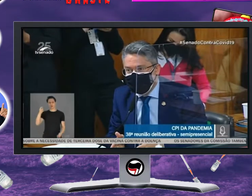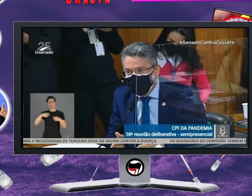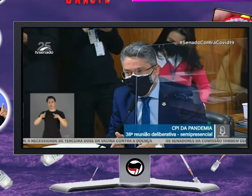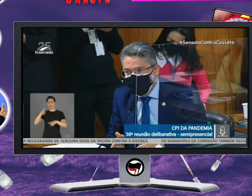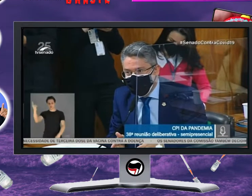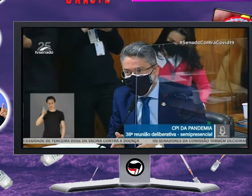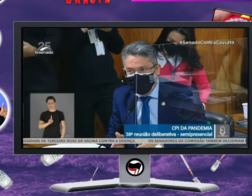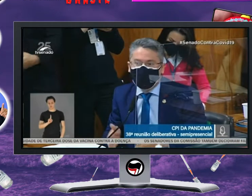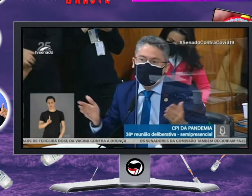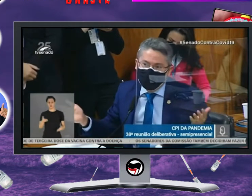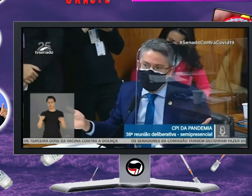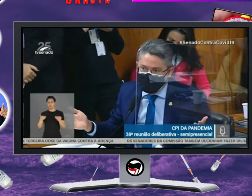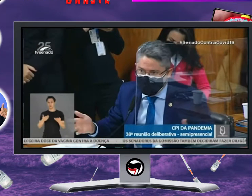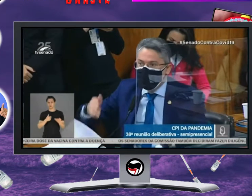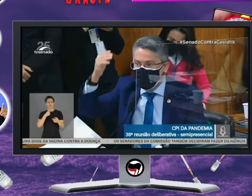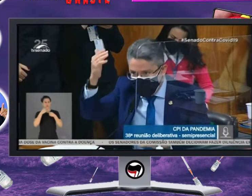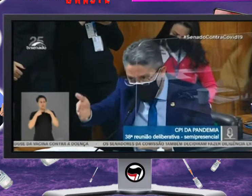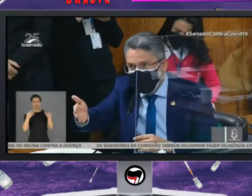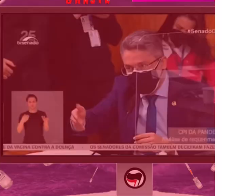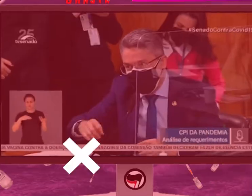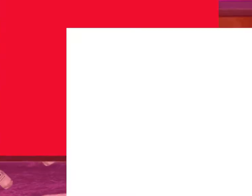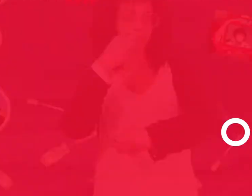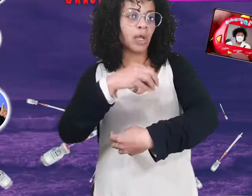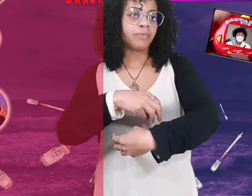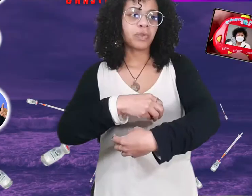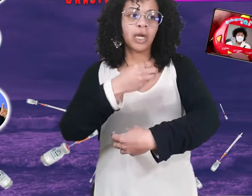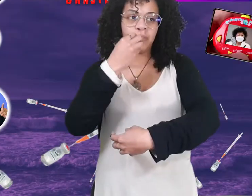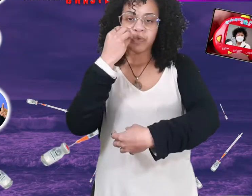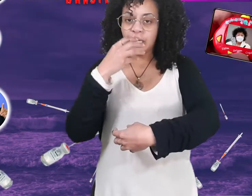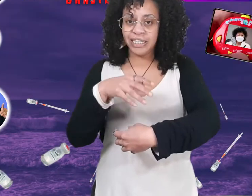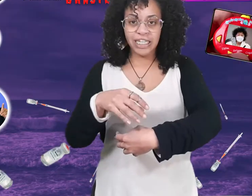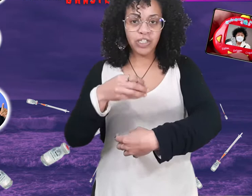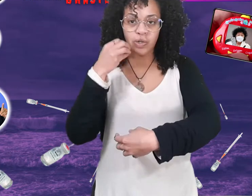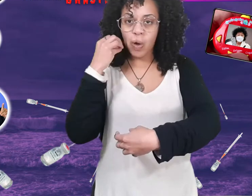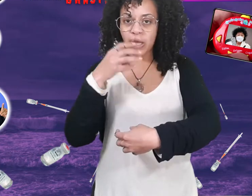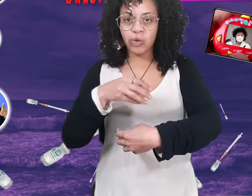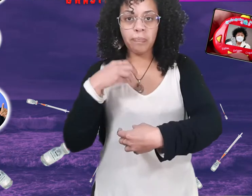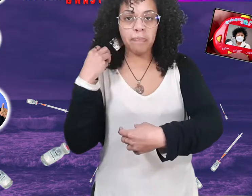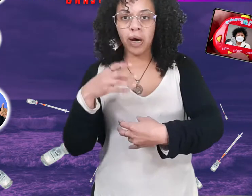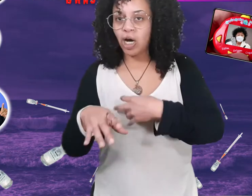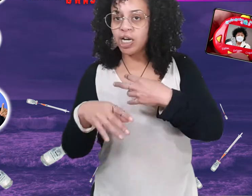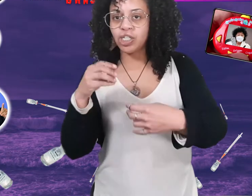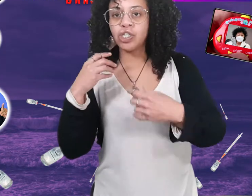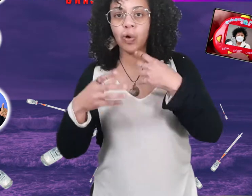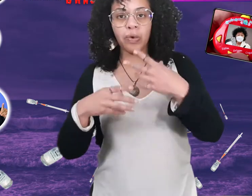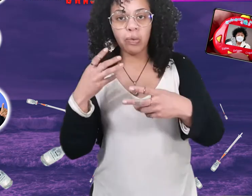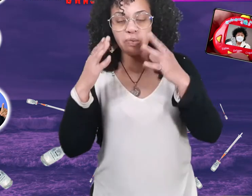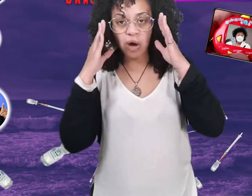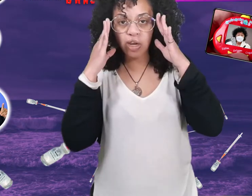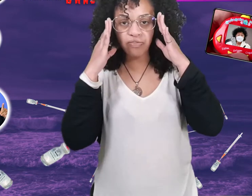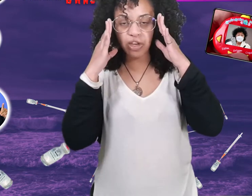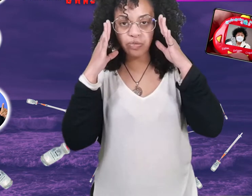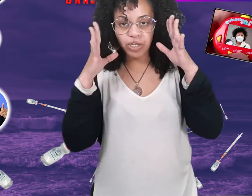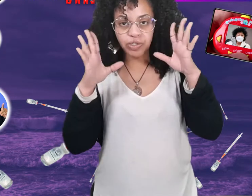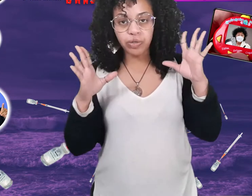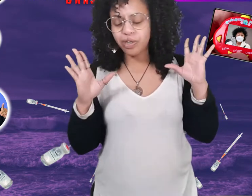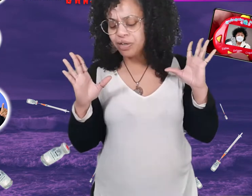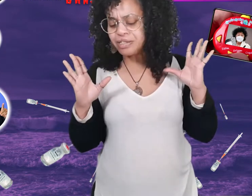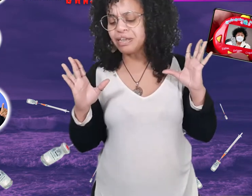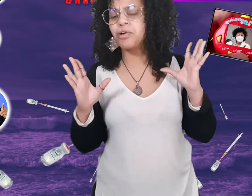ações e omissões do governo federal, tenho dúvida de quem precisa. Mas reapresentarei o requerimento. E nisso, comendo a pipoca, a gente comendo a pipoca e vendo isso. E assim, eu